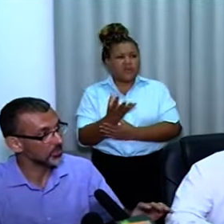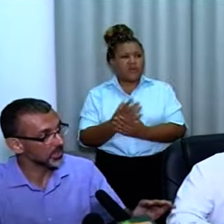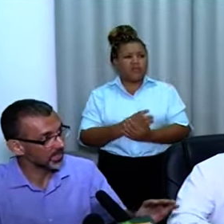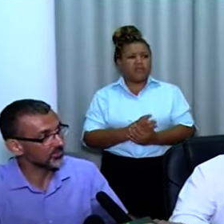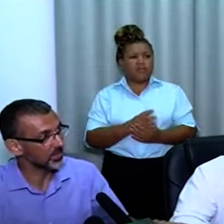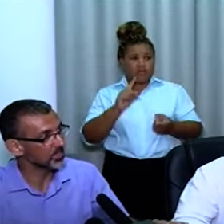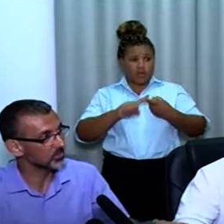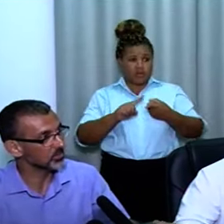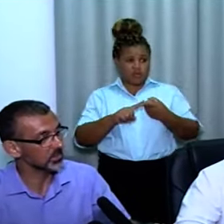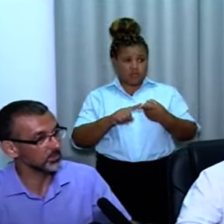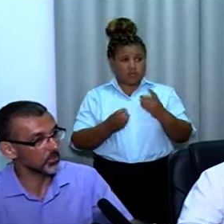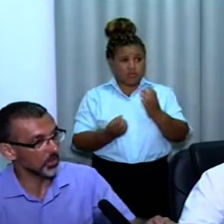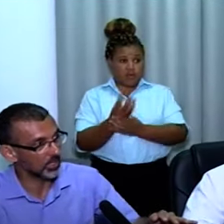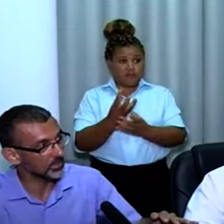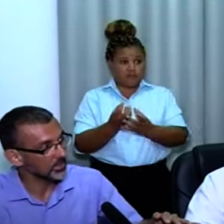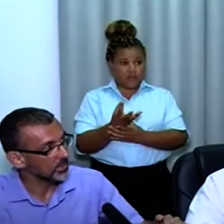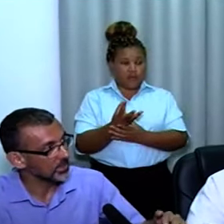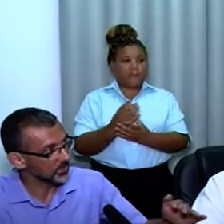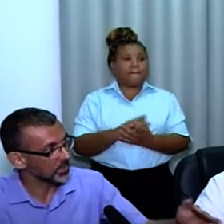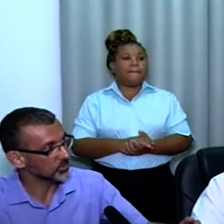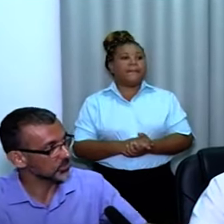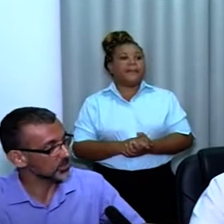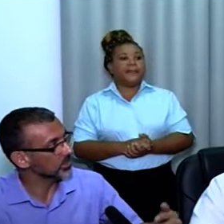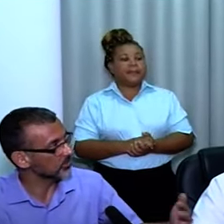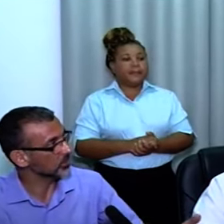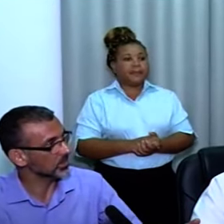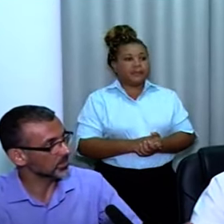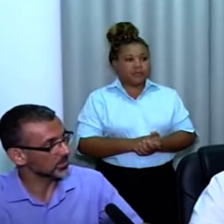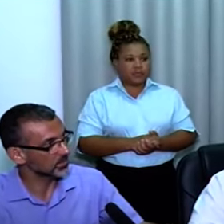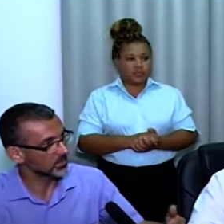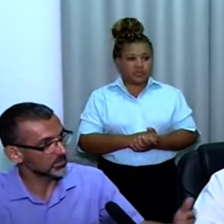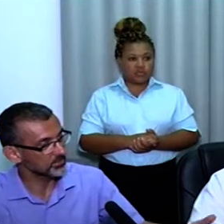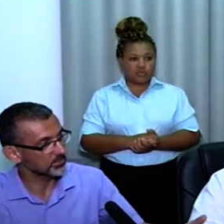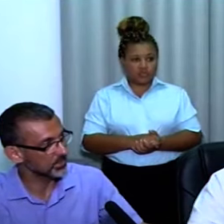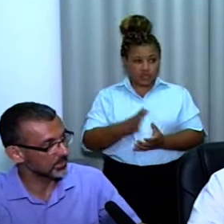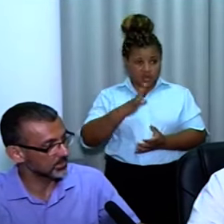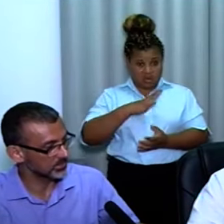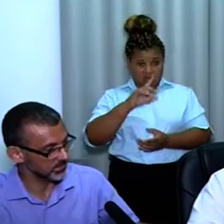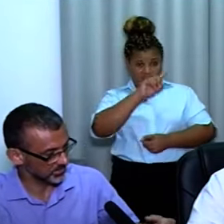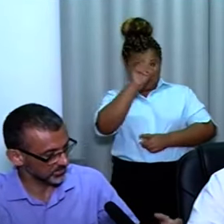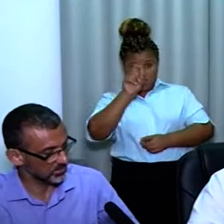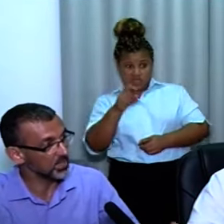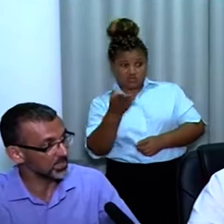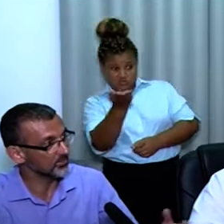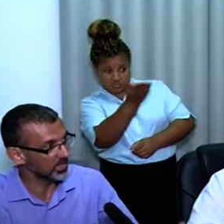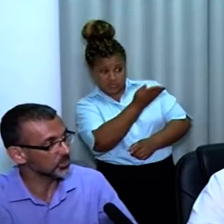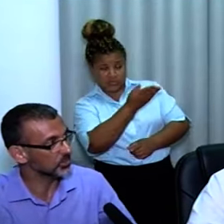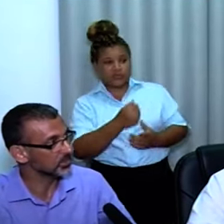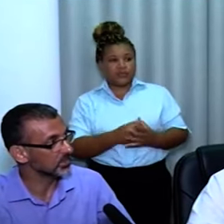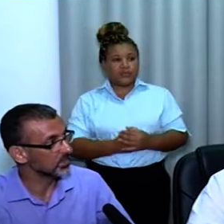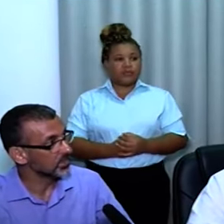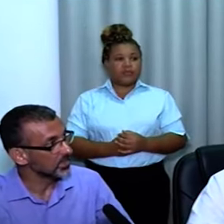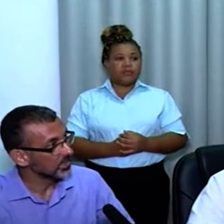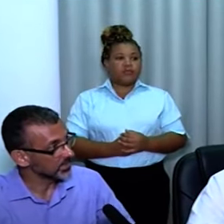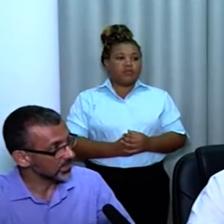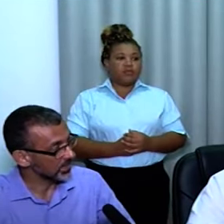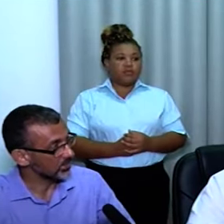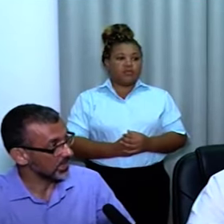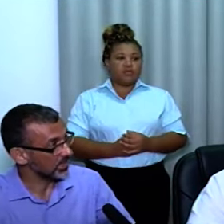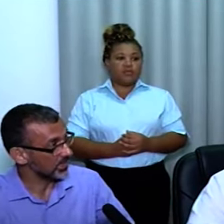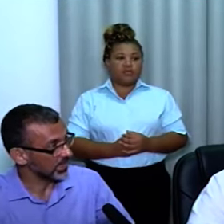nous clarifier quelque chose. Et mon quoi, il y a une bonne question aussi qui nous montre dans le public qui nous fait sortir.